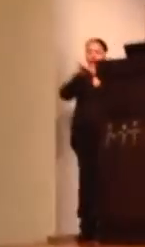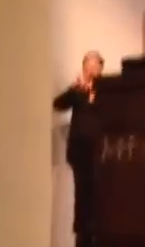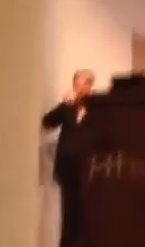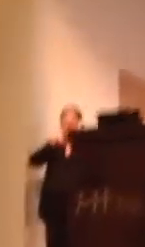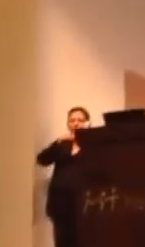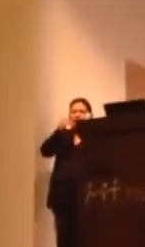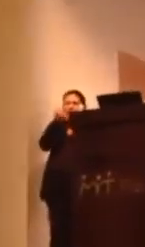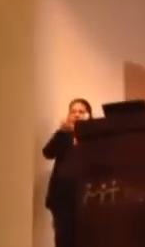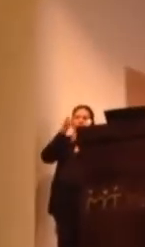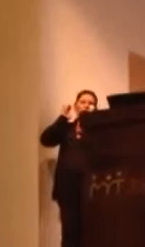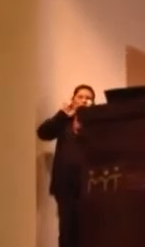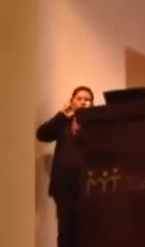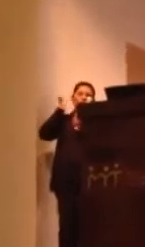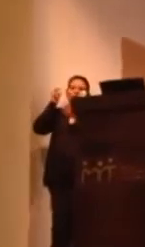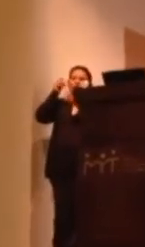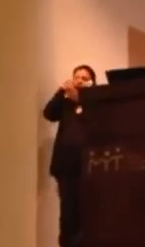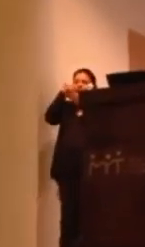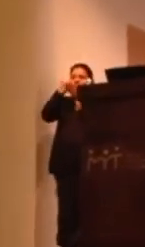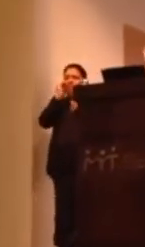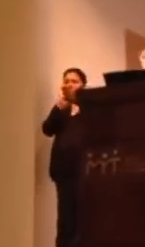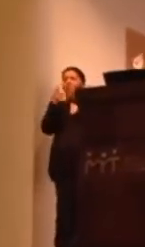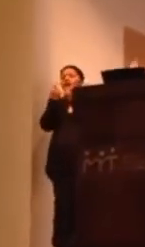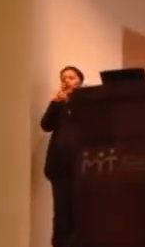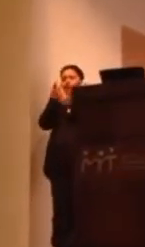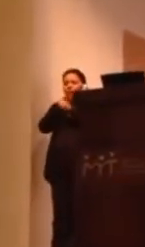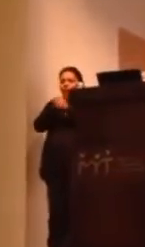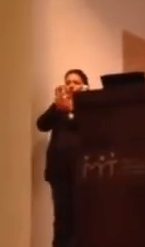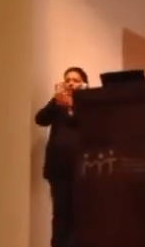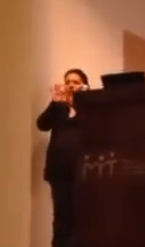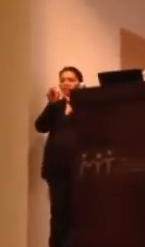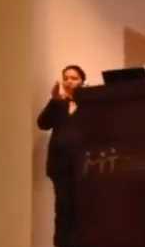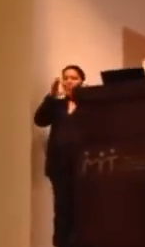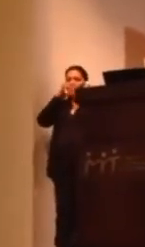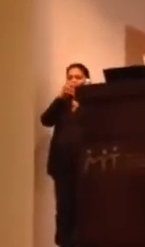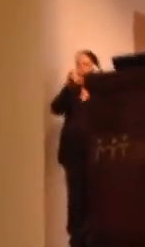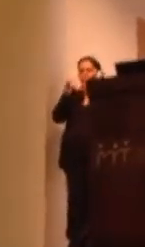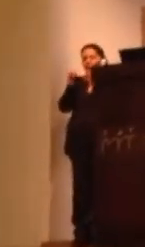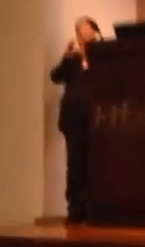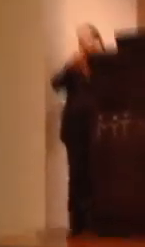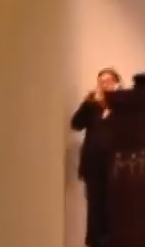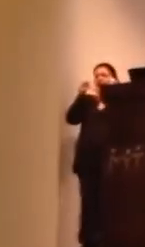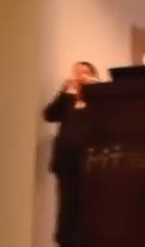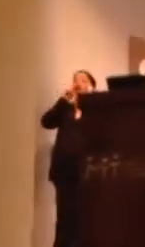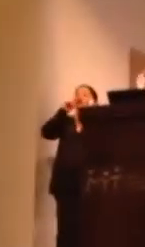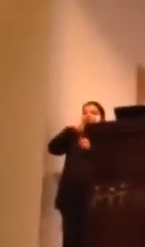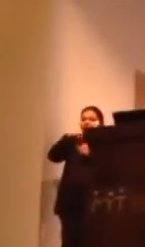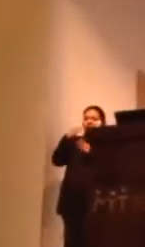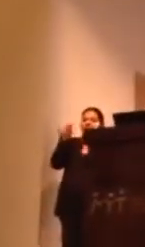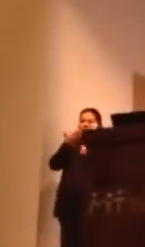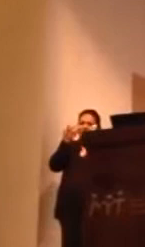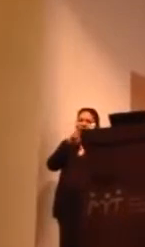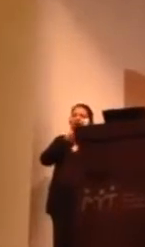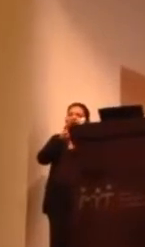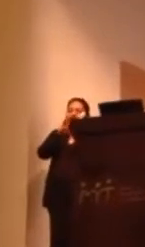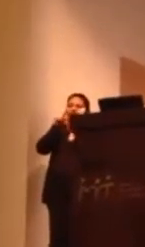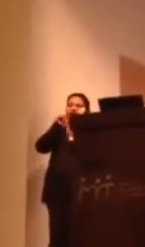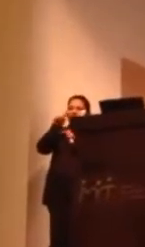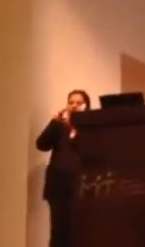su actividad eléctrica cerebral, en qué zona particularmente, y ahí puedo detectar cuáles son las